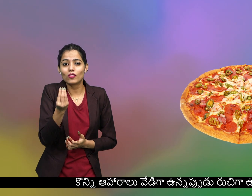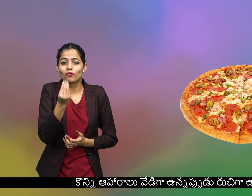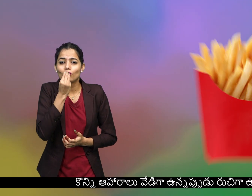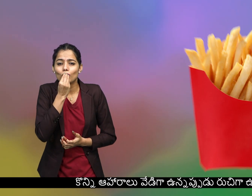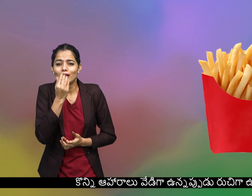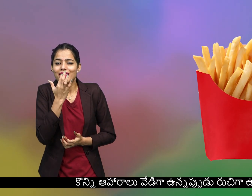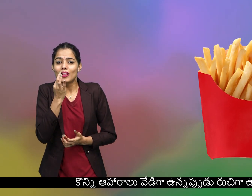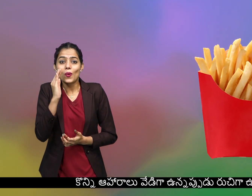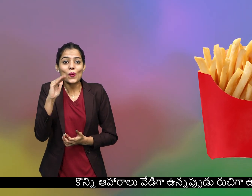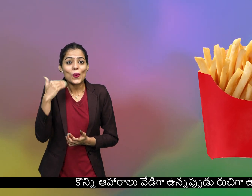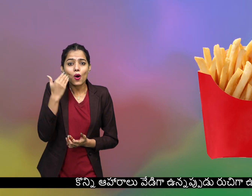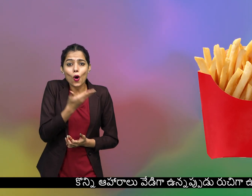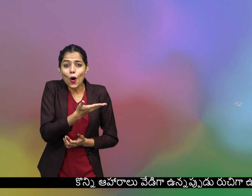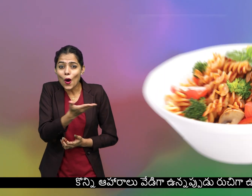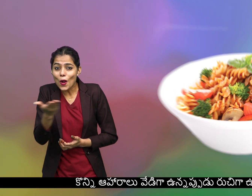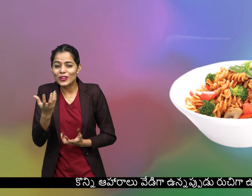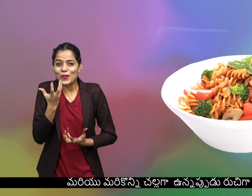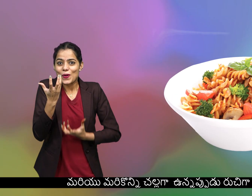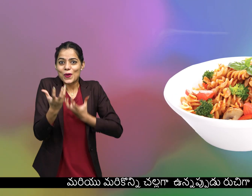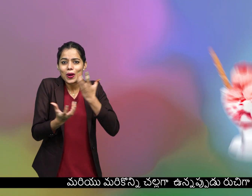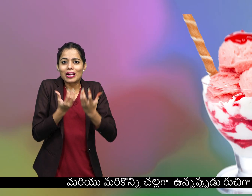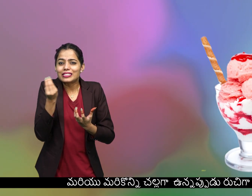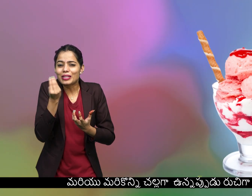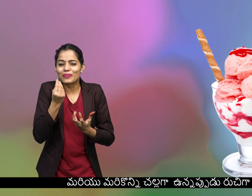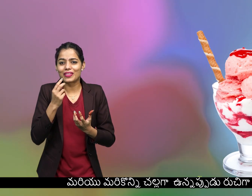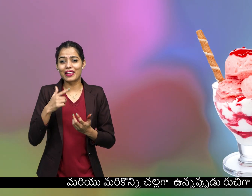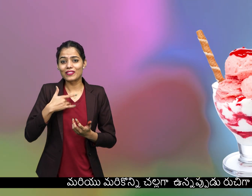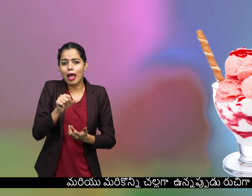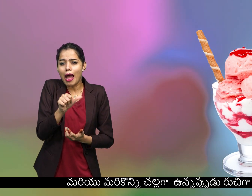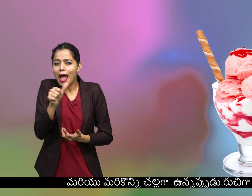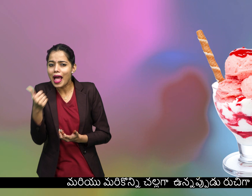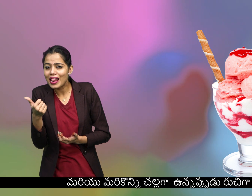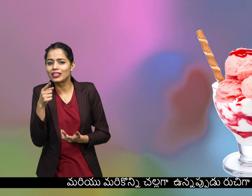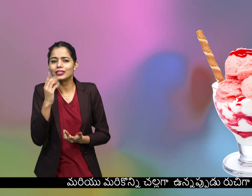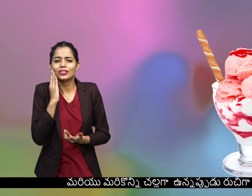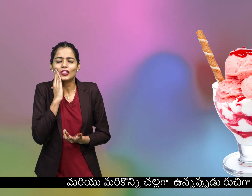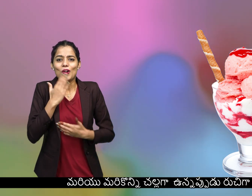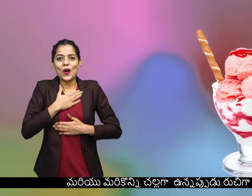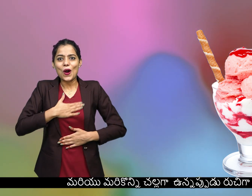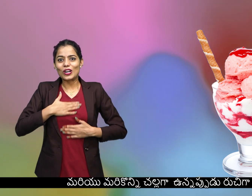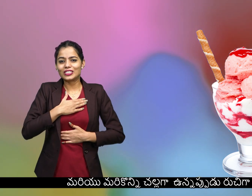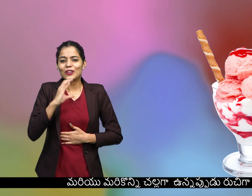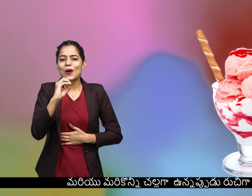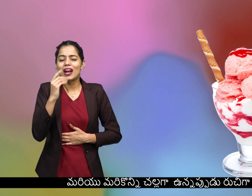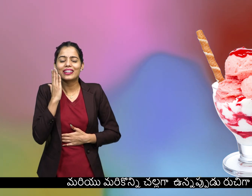కొన్ని ఆహారాలు వేడిగా ఉన్నప్పుడు రుచిగా ఉంటాయి మరియు మరికొన్ని చల్లగా ఉన్నప్పుడు రుచిగా ఉంటాయి.